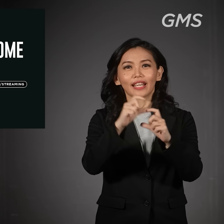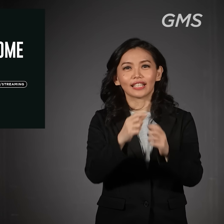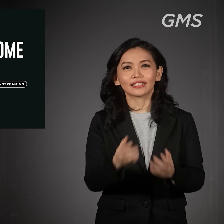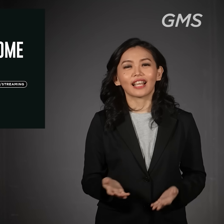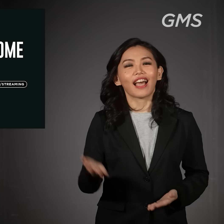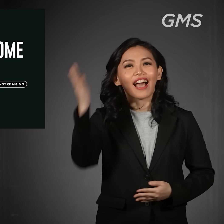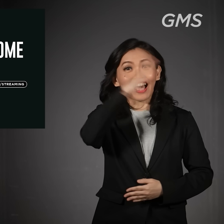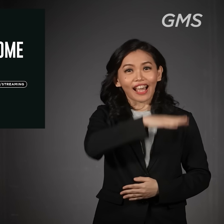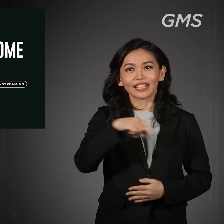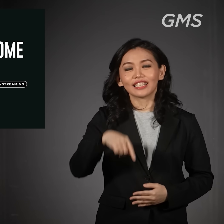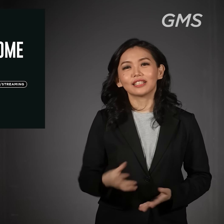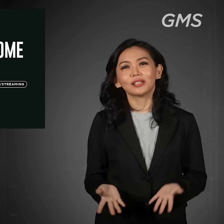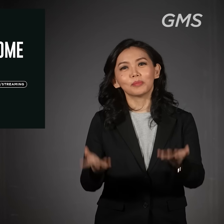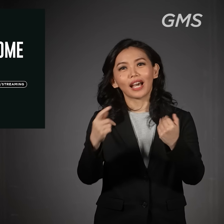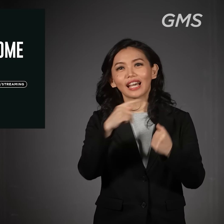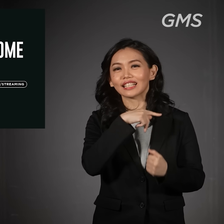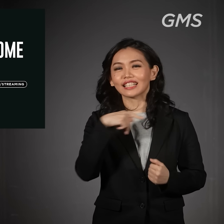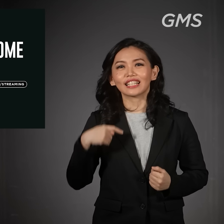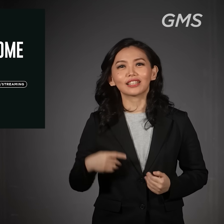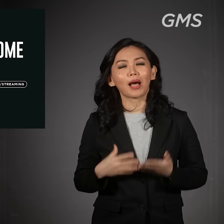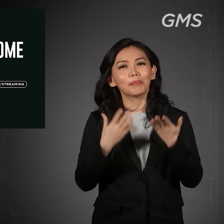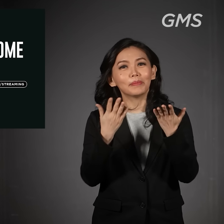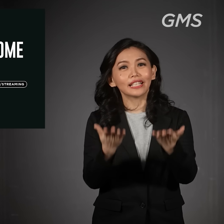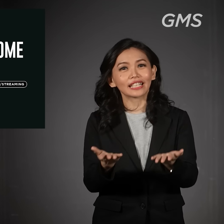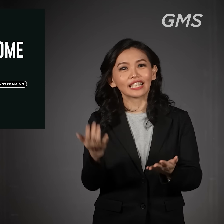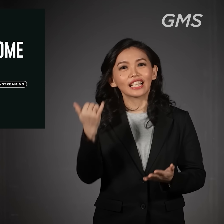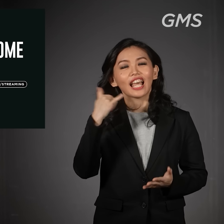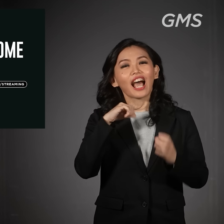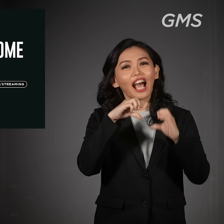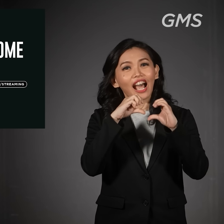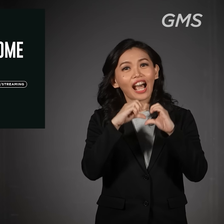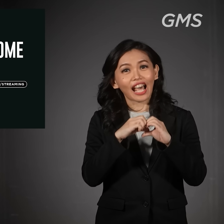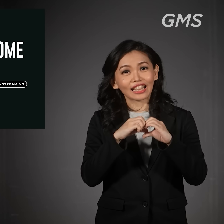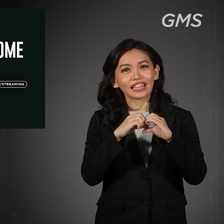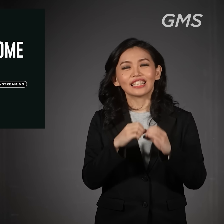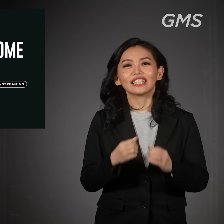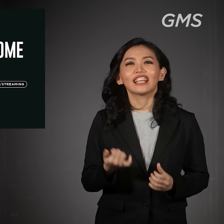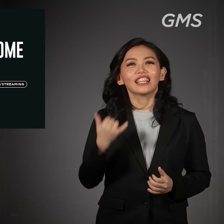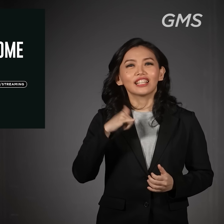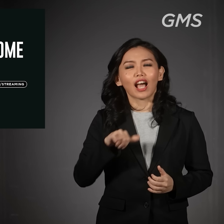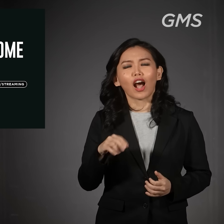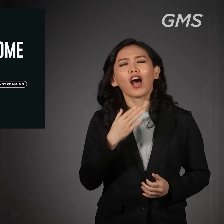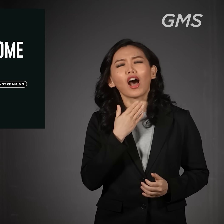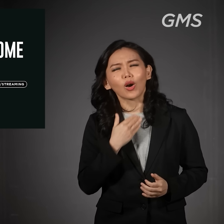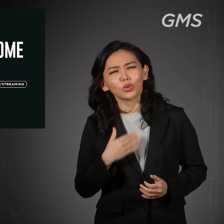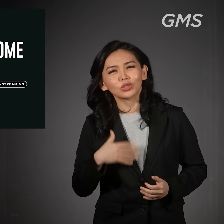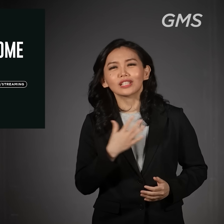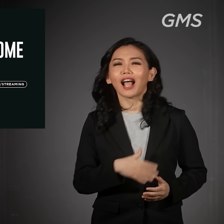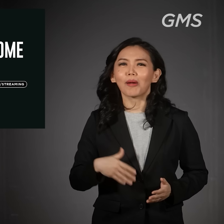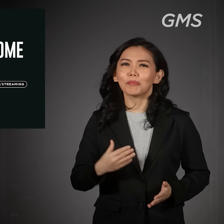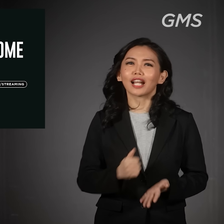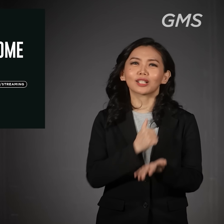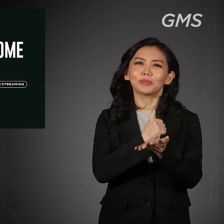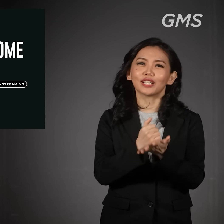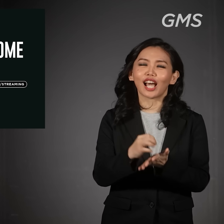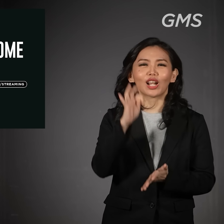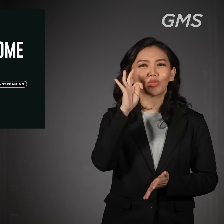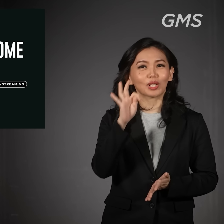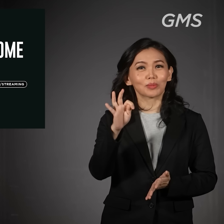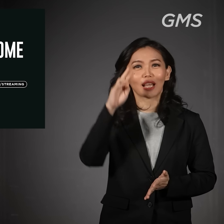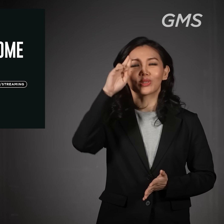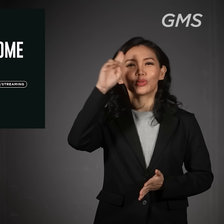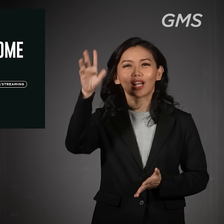kita datang dengan postur yang terbaik. Kita datang dengan hati yang haus dan lapar akan kebenaran firman Tuhan. Saya percaya Roh Kudus